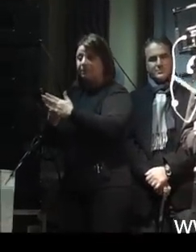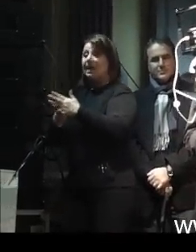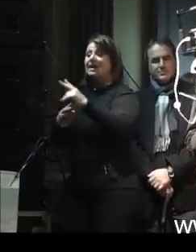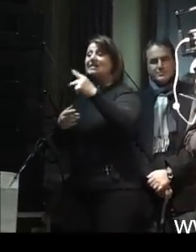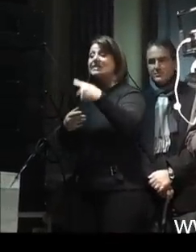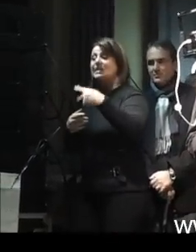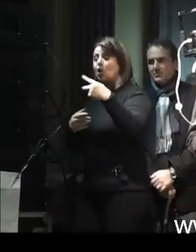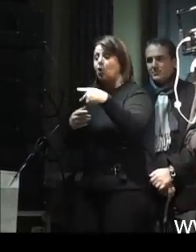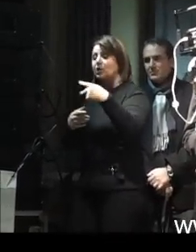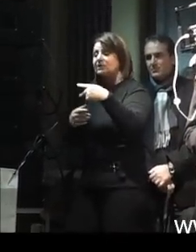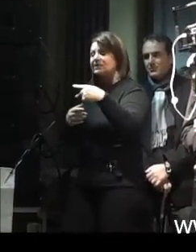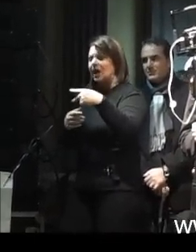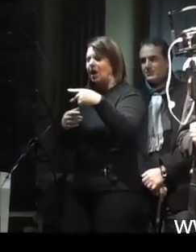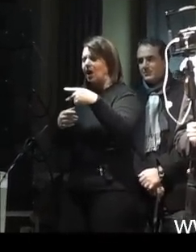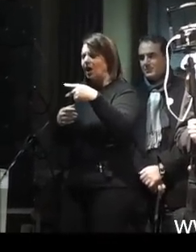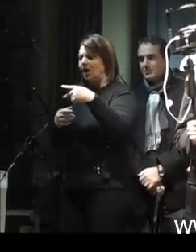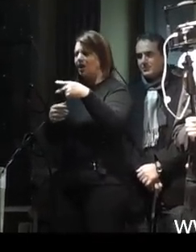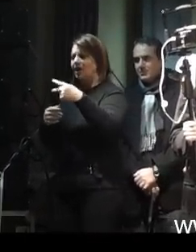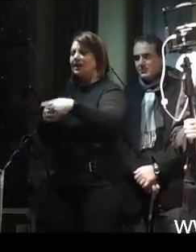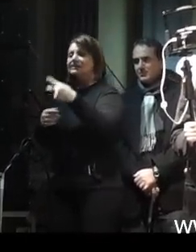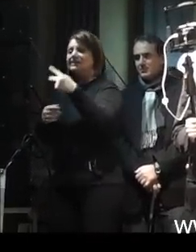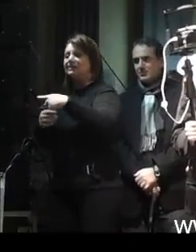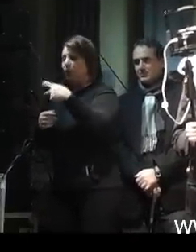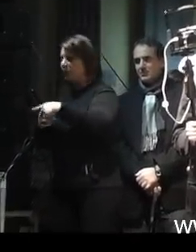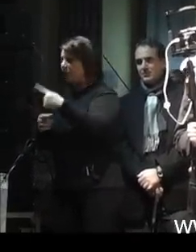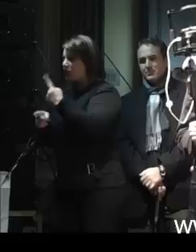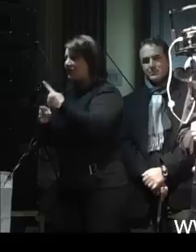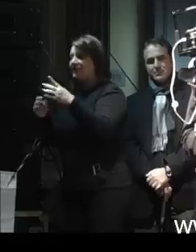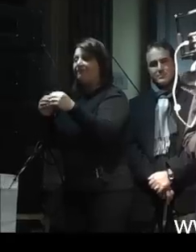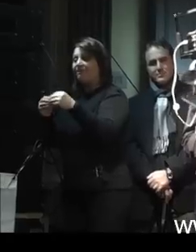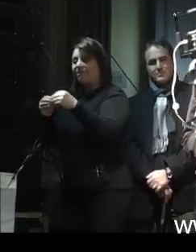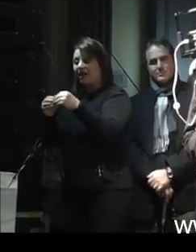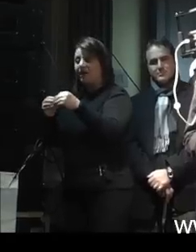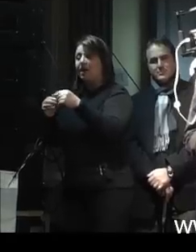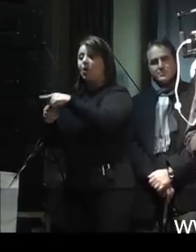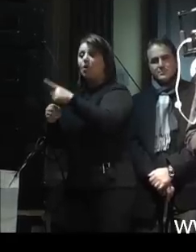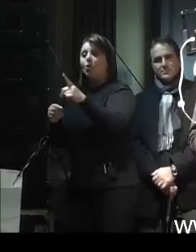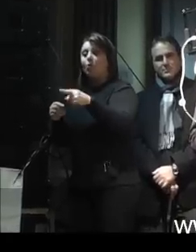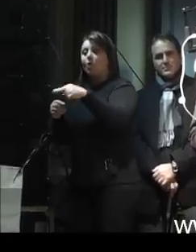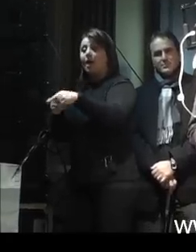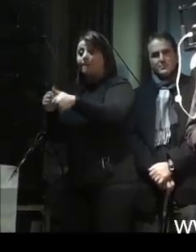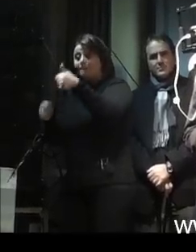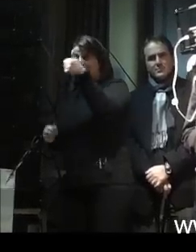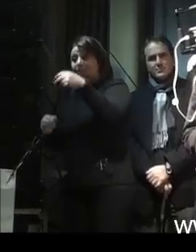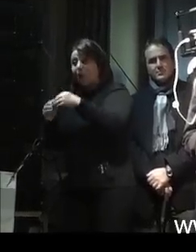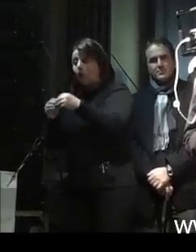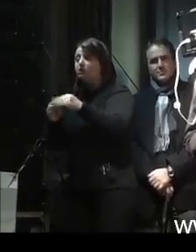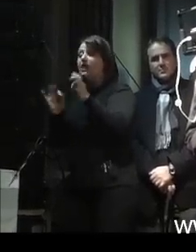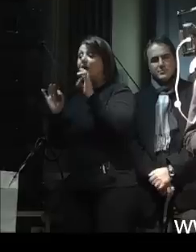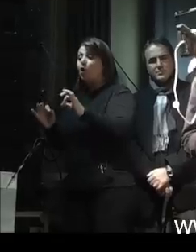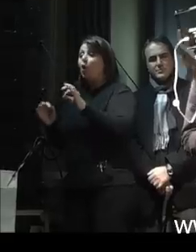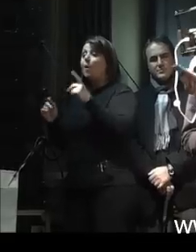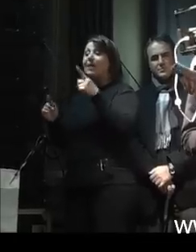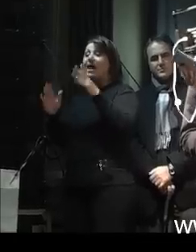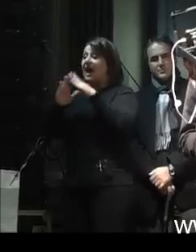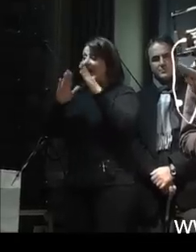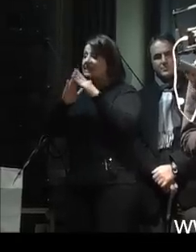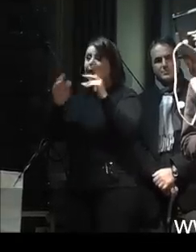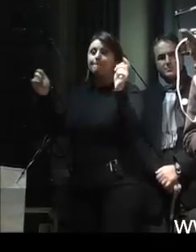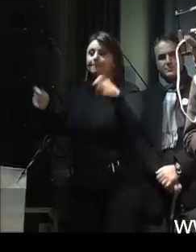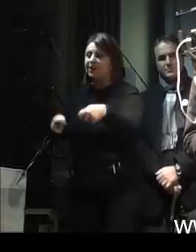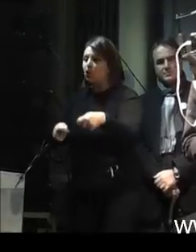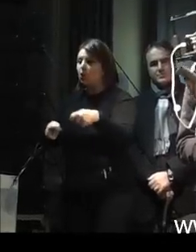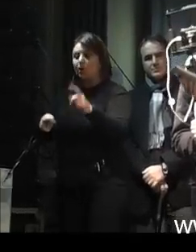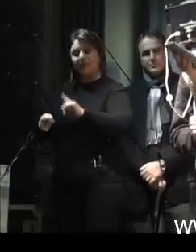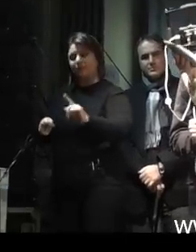lo dicono gli altri ma non lo fanno noi, sarà la prima cosa, una delle prime cose che faremo, impignorabilità della casa, la